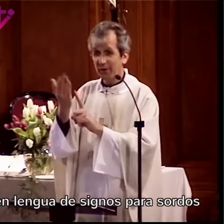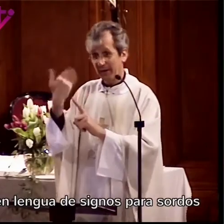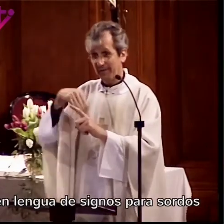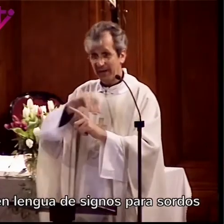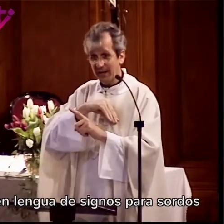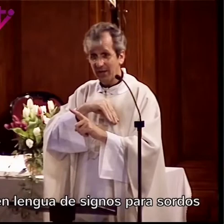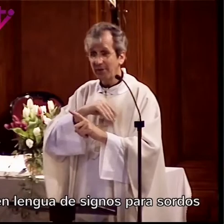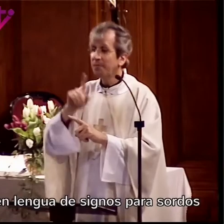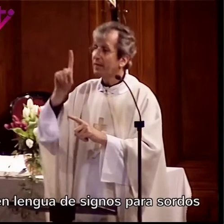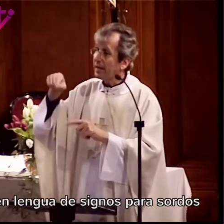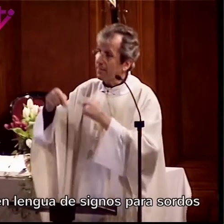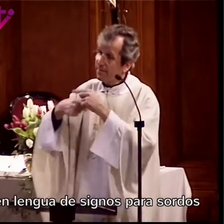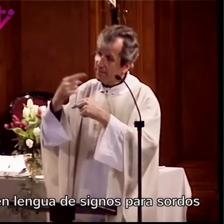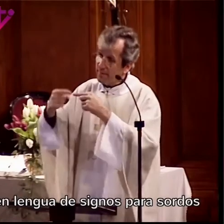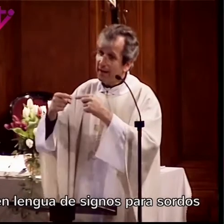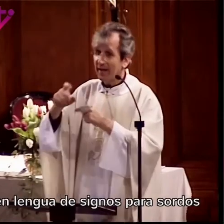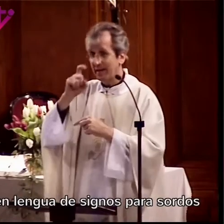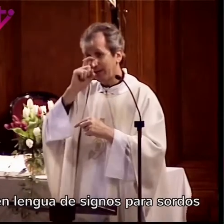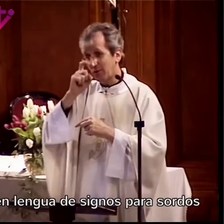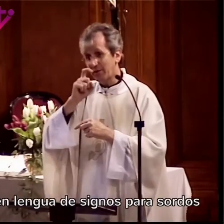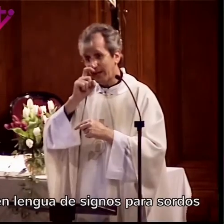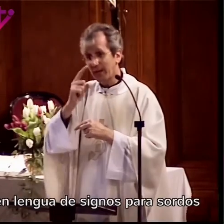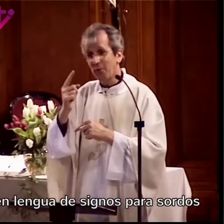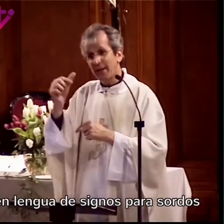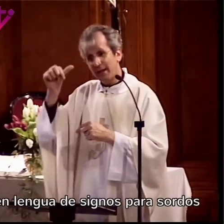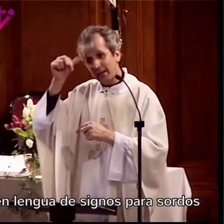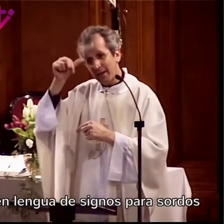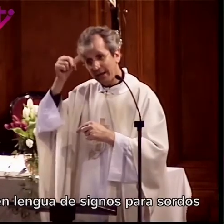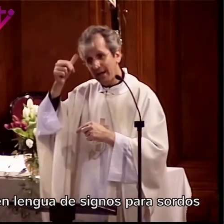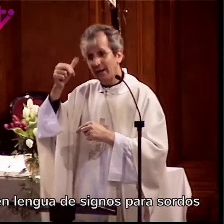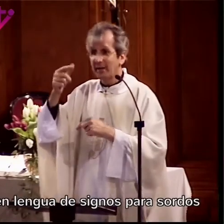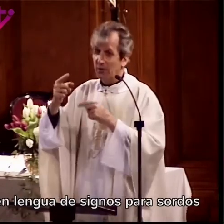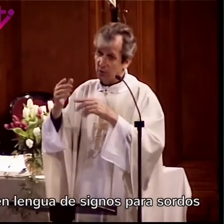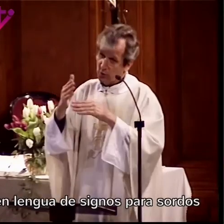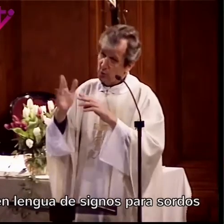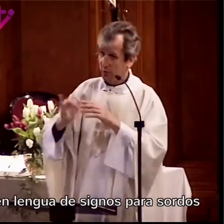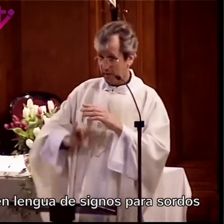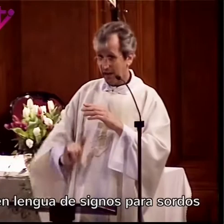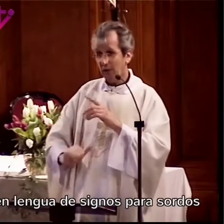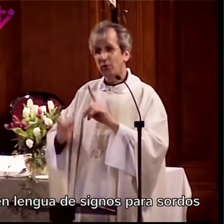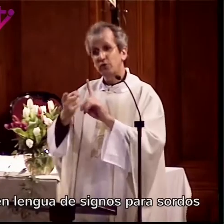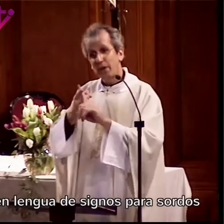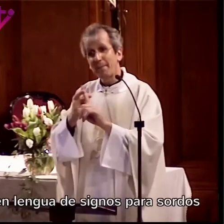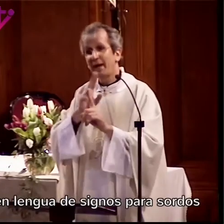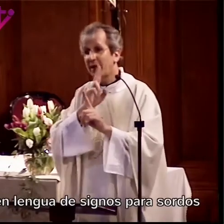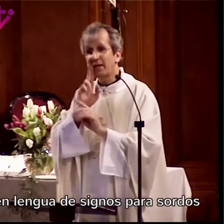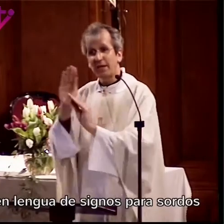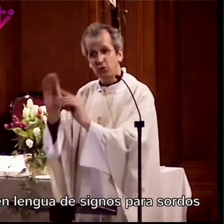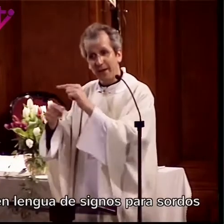que fallecieron y también familia de José Andreu y de María su yerno su hermana y su madre